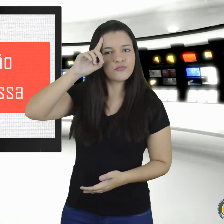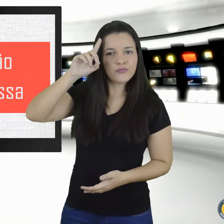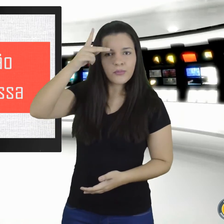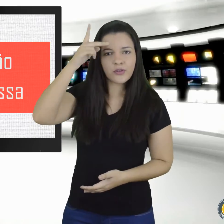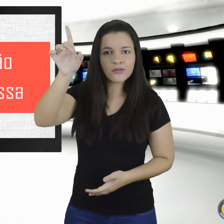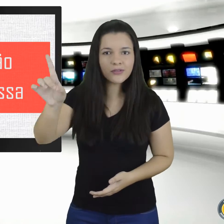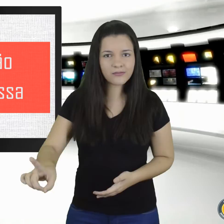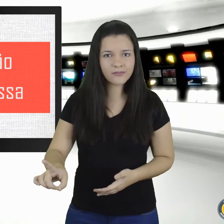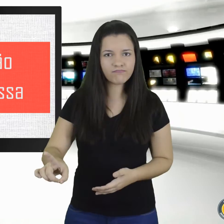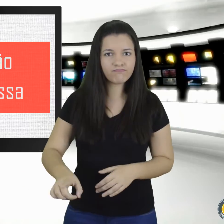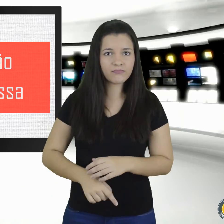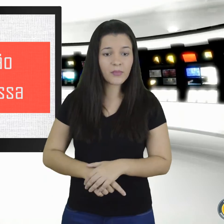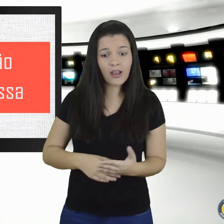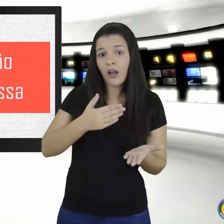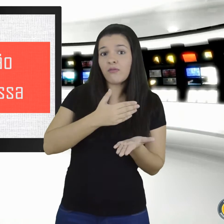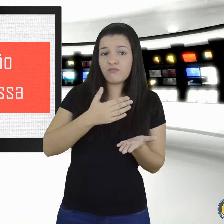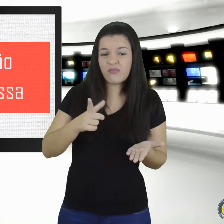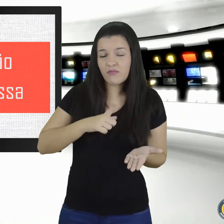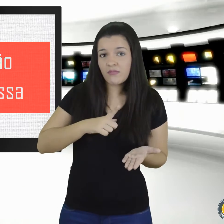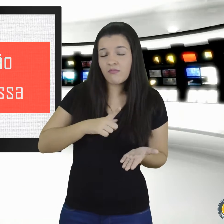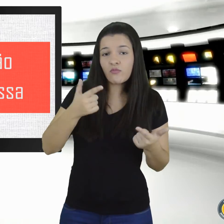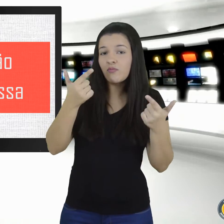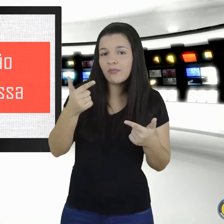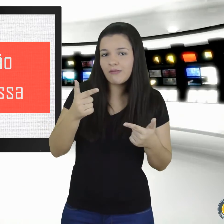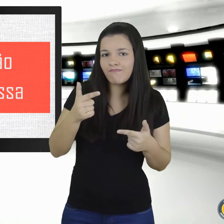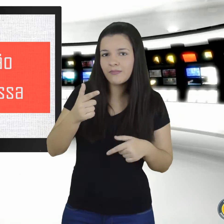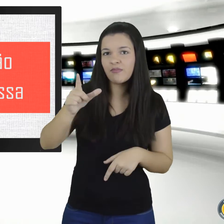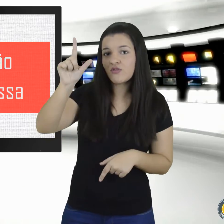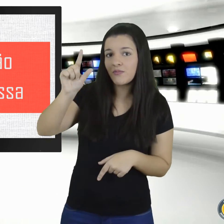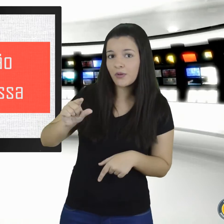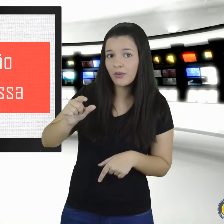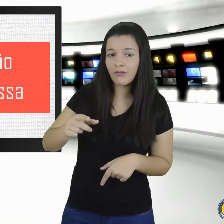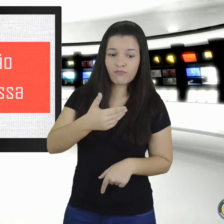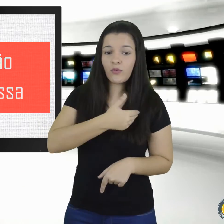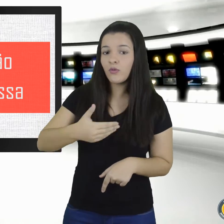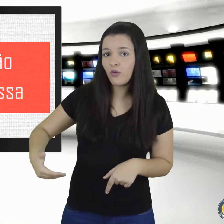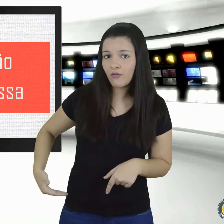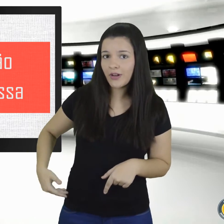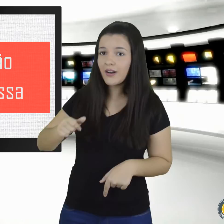Oficialmente, não houve suspensão ou mesmo diminuição de convênios pelas administradoras